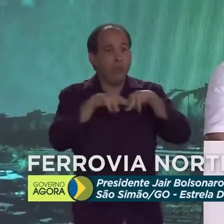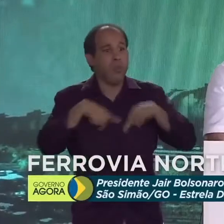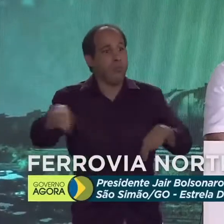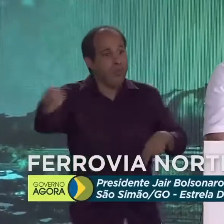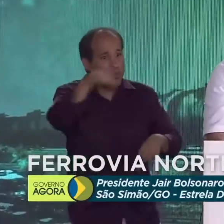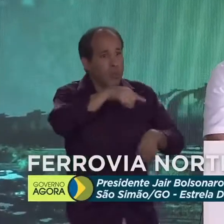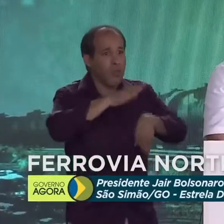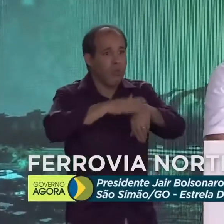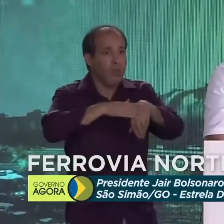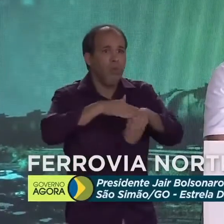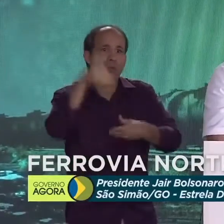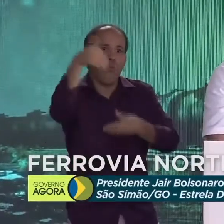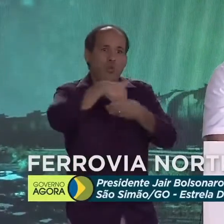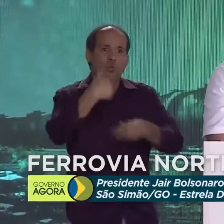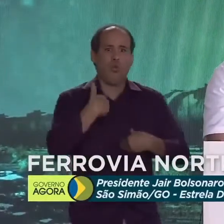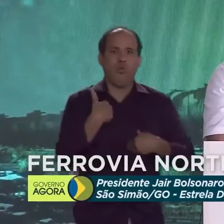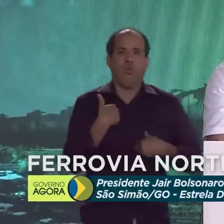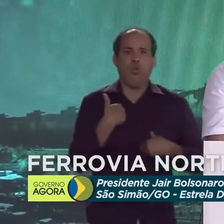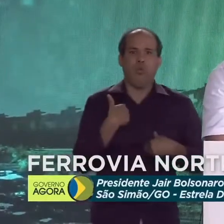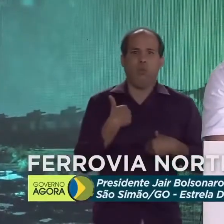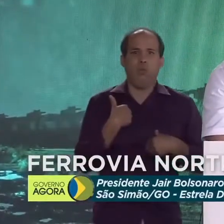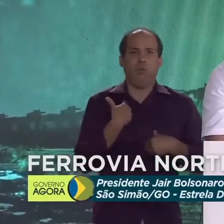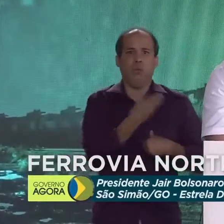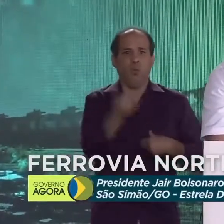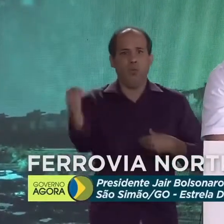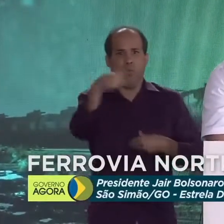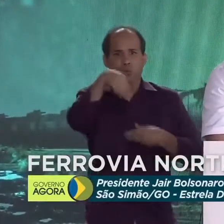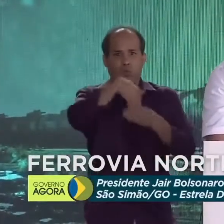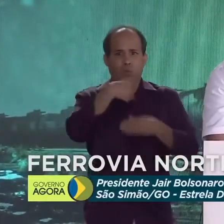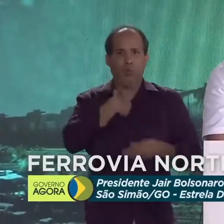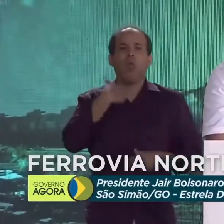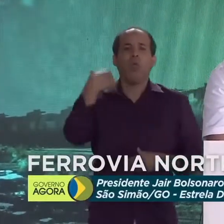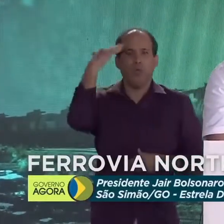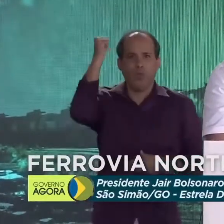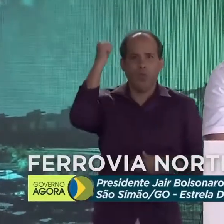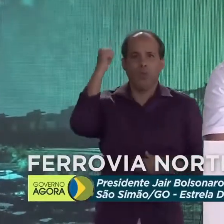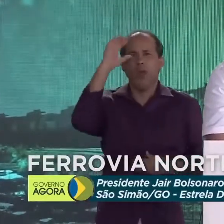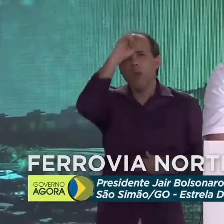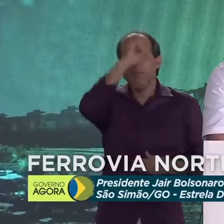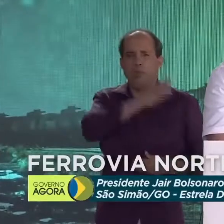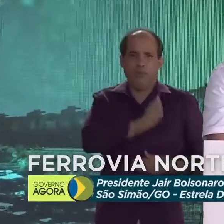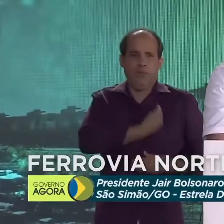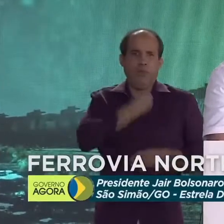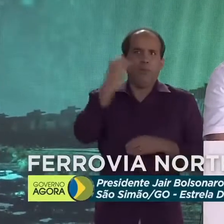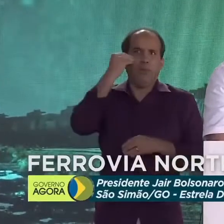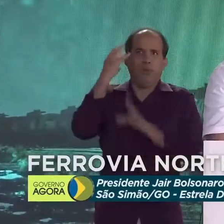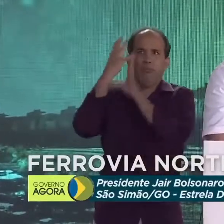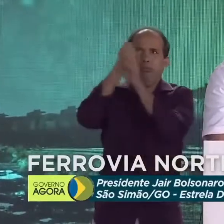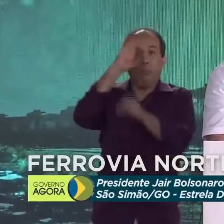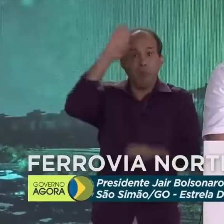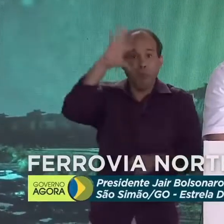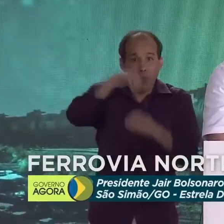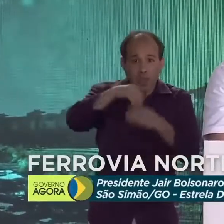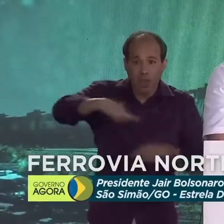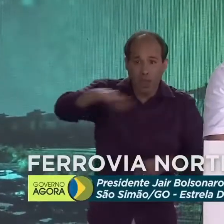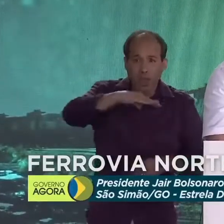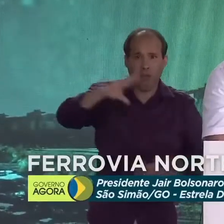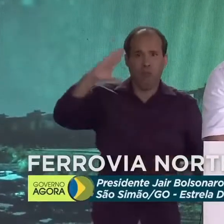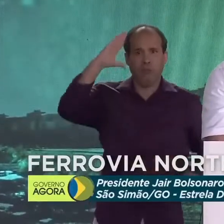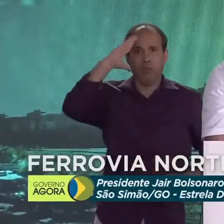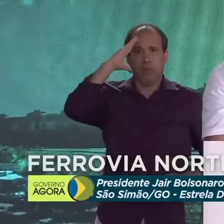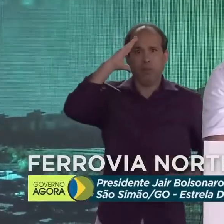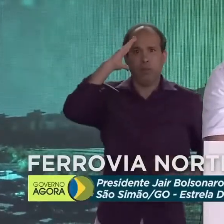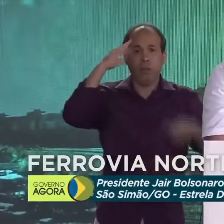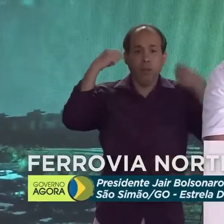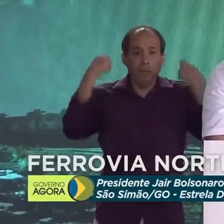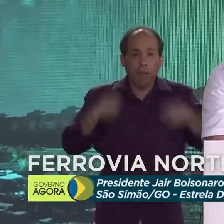vocês, votaram em mim. E eu sei, aprendi na minha vida, em especial militar, que temos que